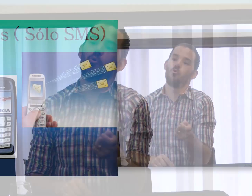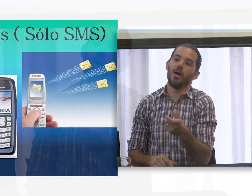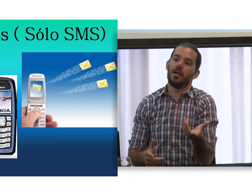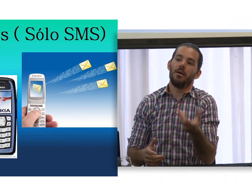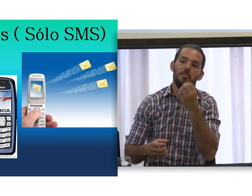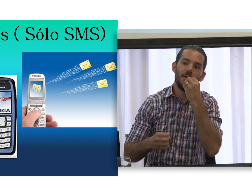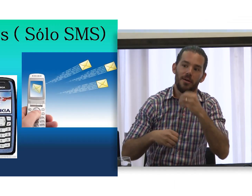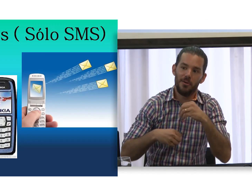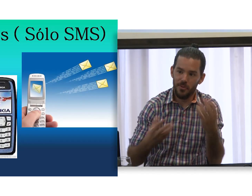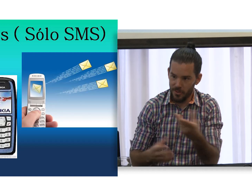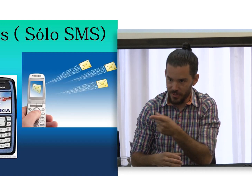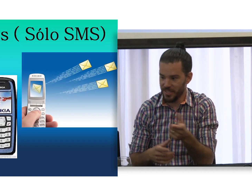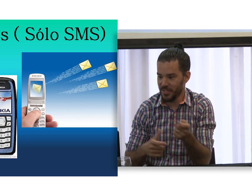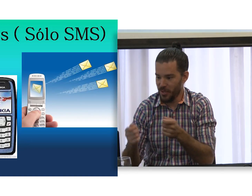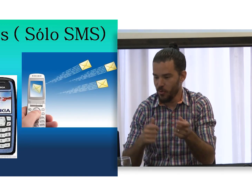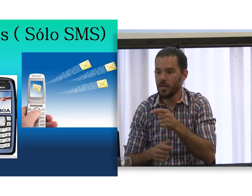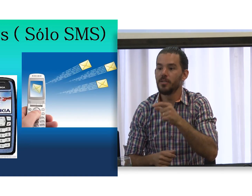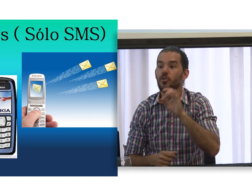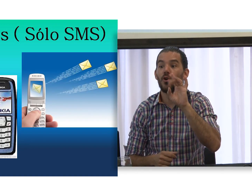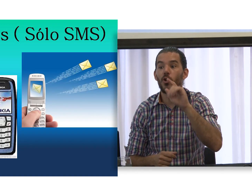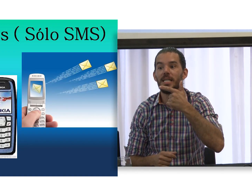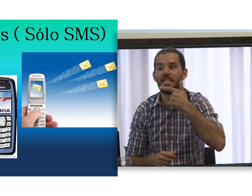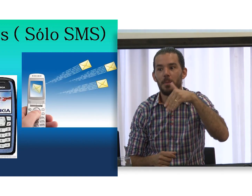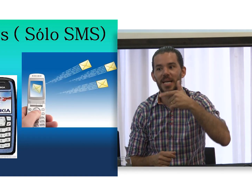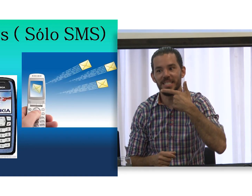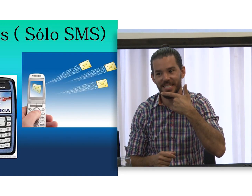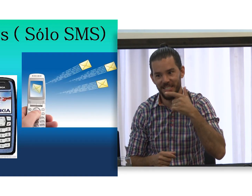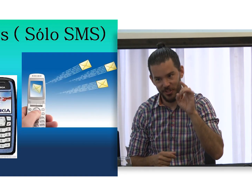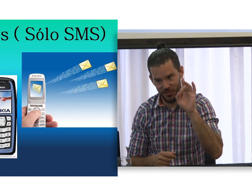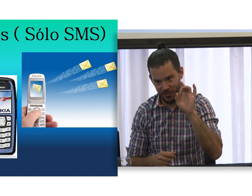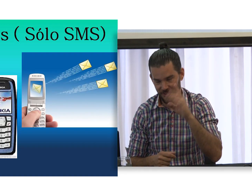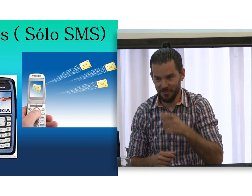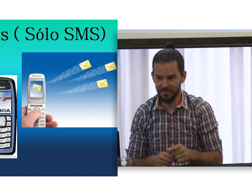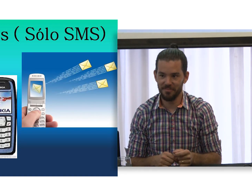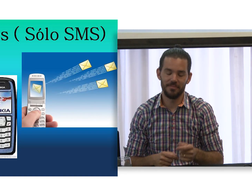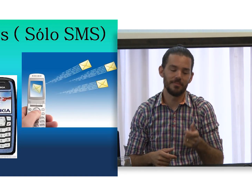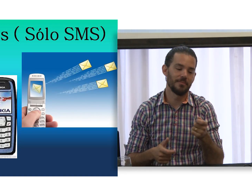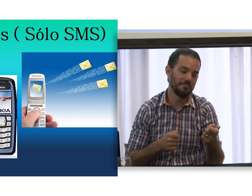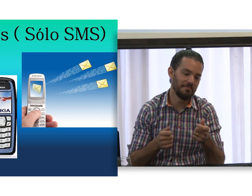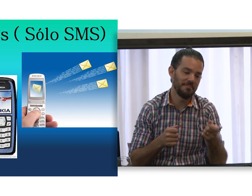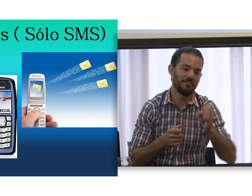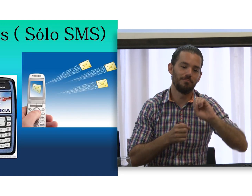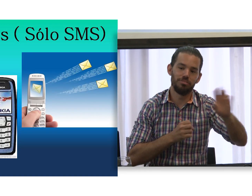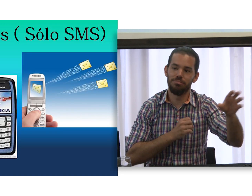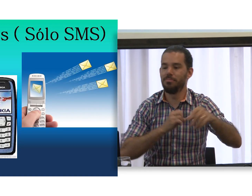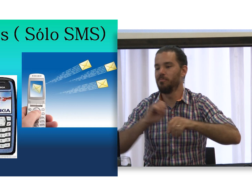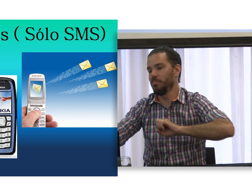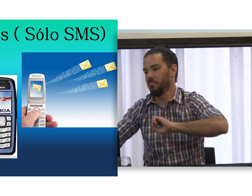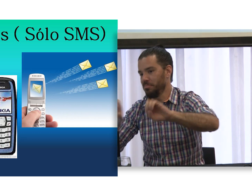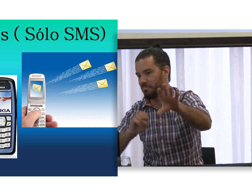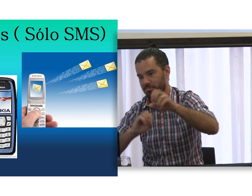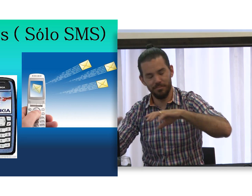Bueno, después aparecieron los celulares, que fue algo mucho mejor. Solamente los podíamos manejar con SMS nada más. Nos empezamos a